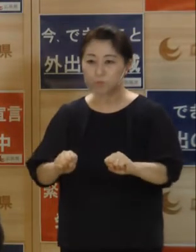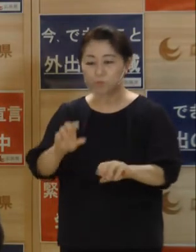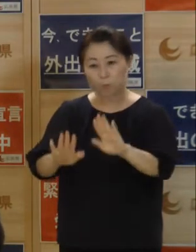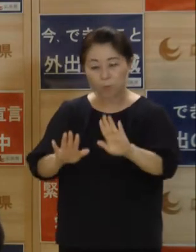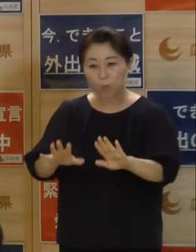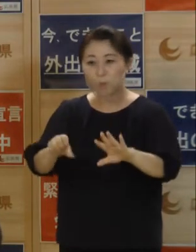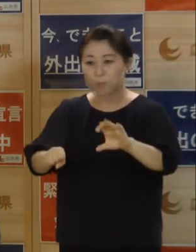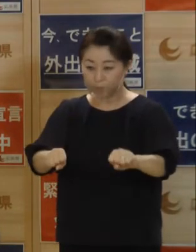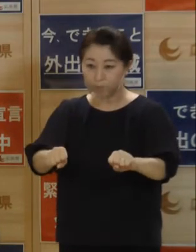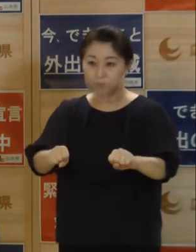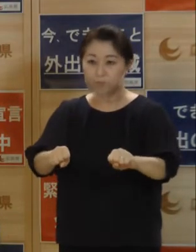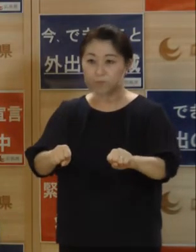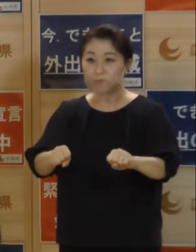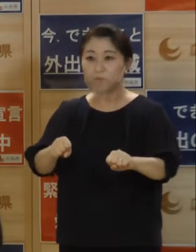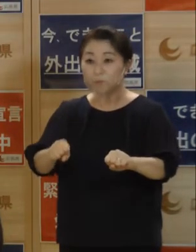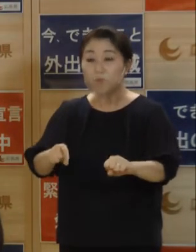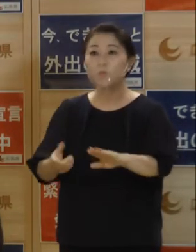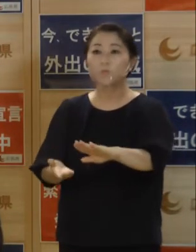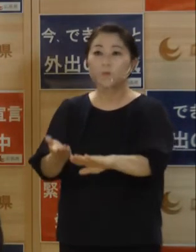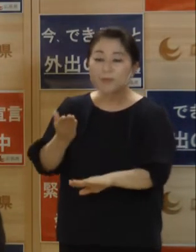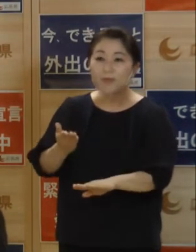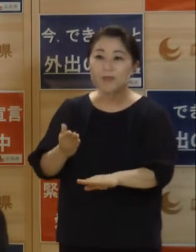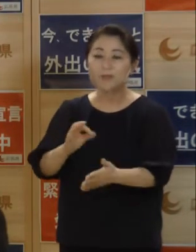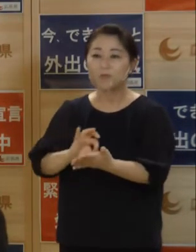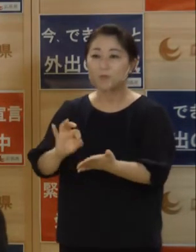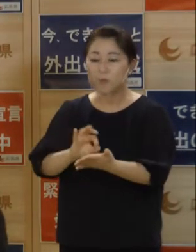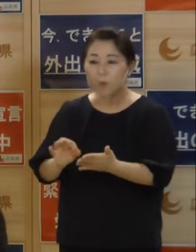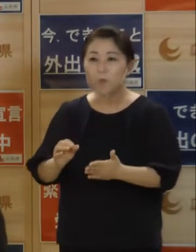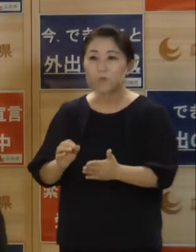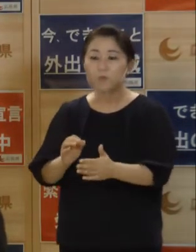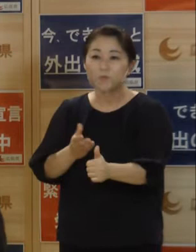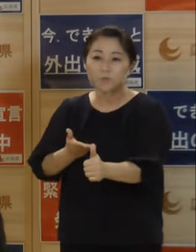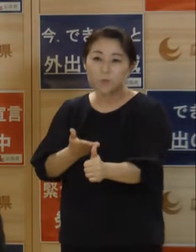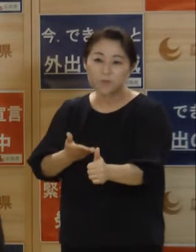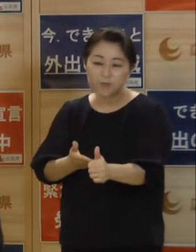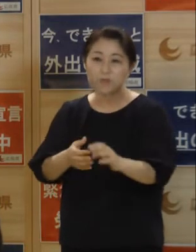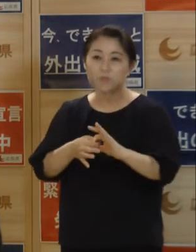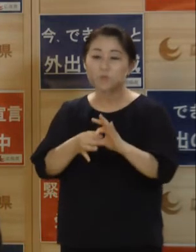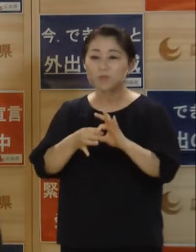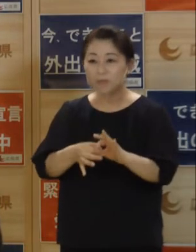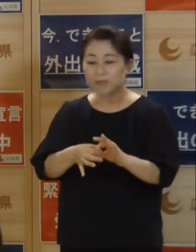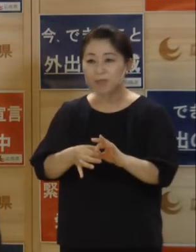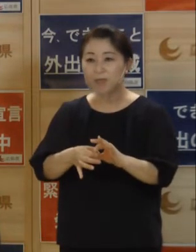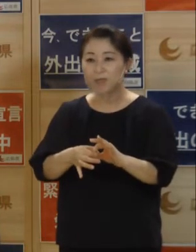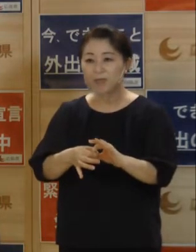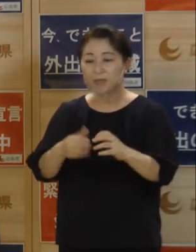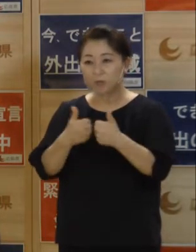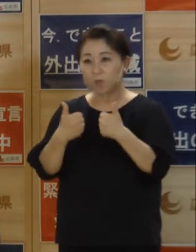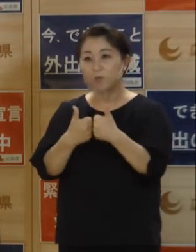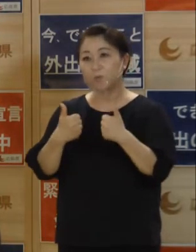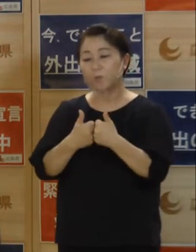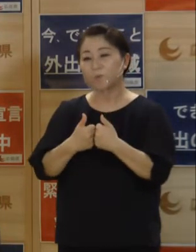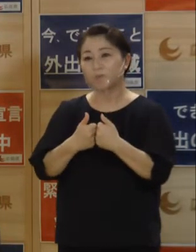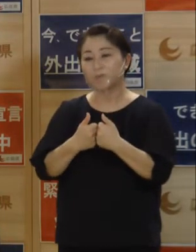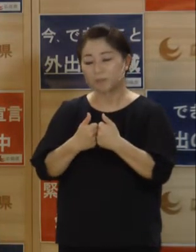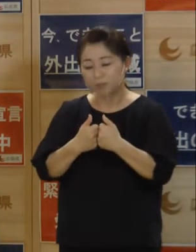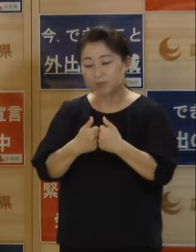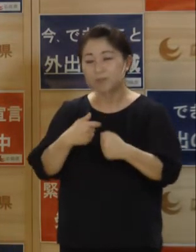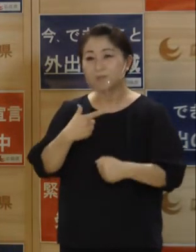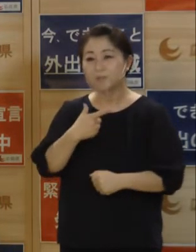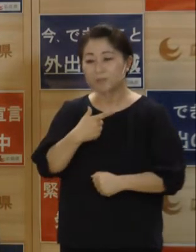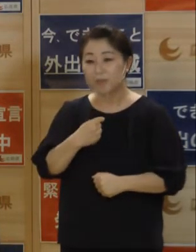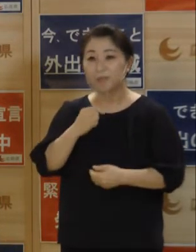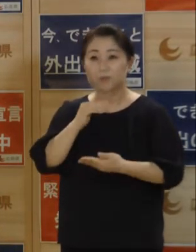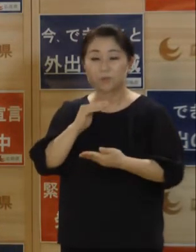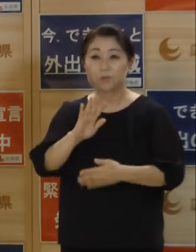で、その上で利用促進について、協議をして、あの検討していきたいという、そういうこと